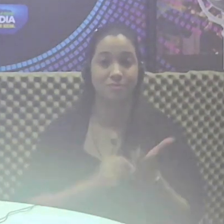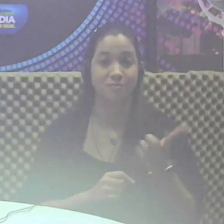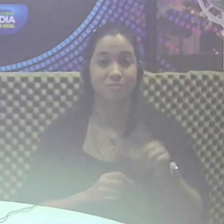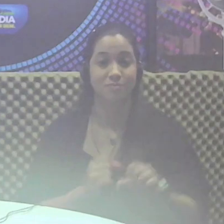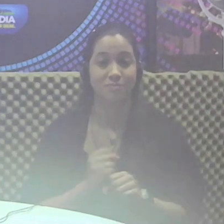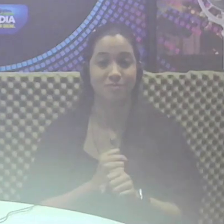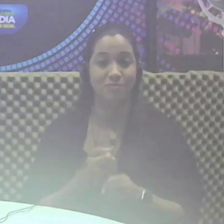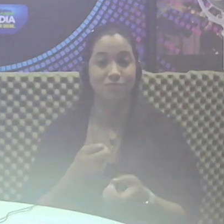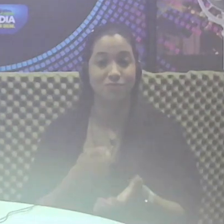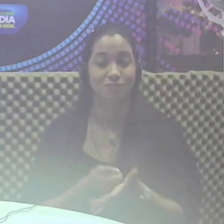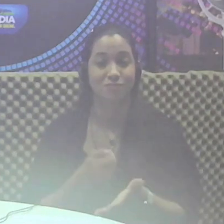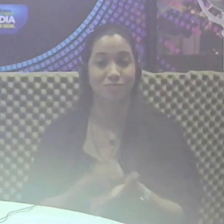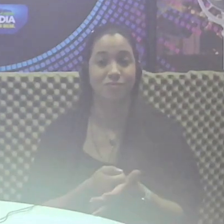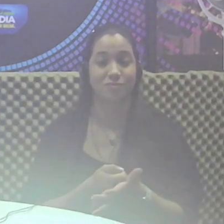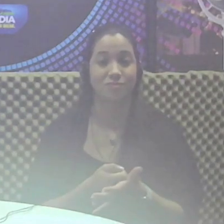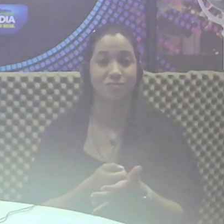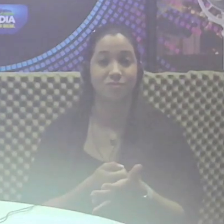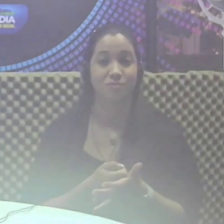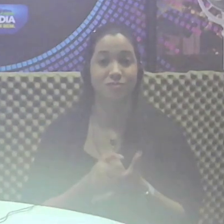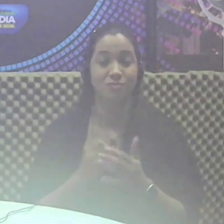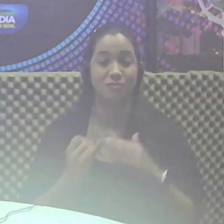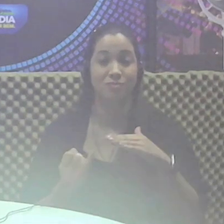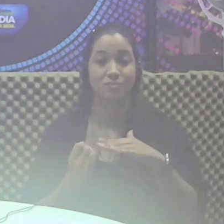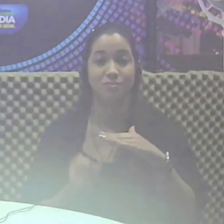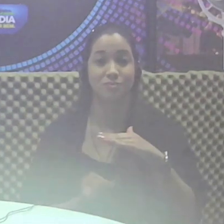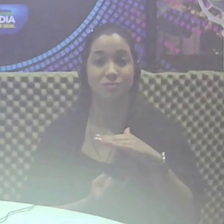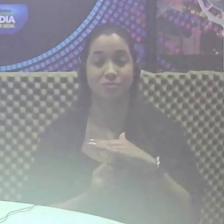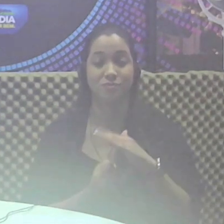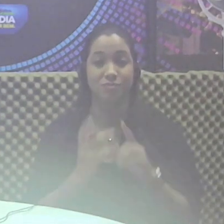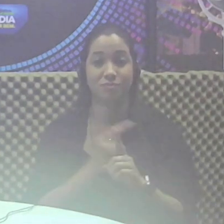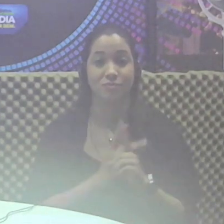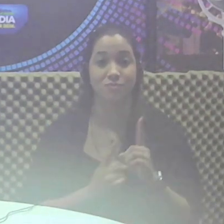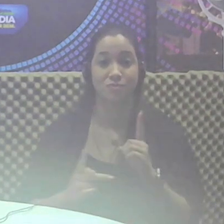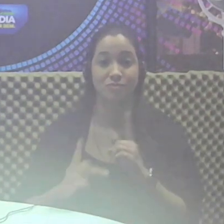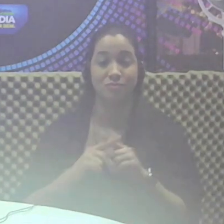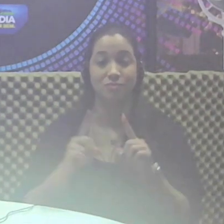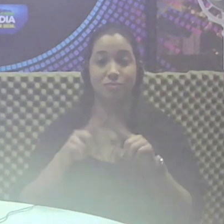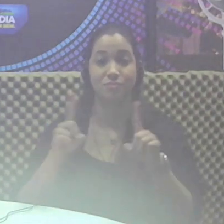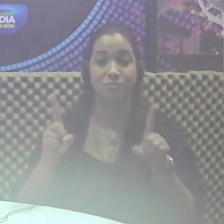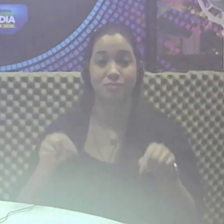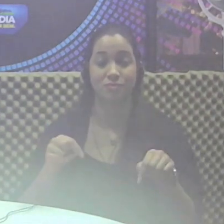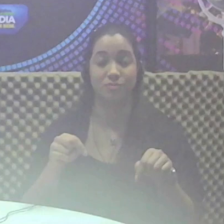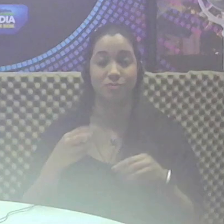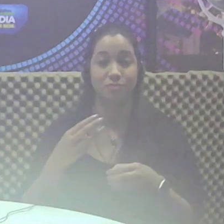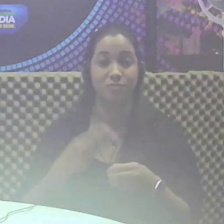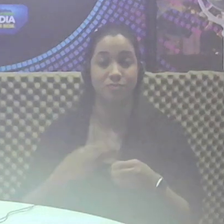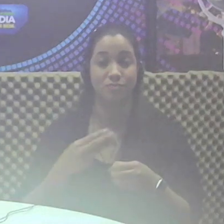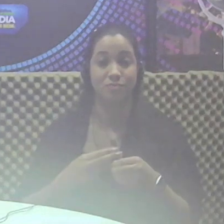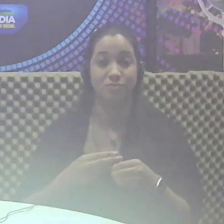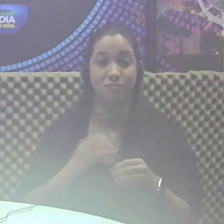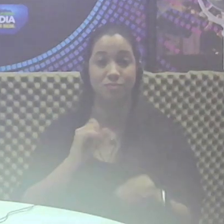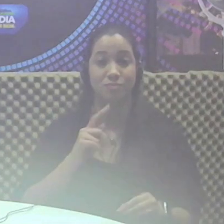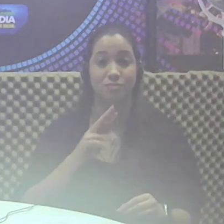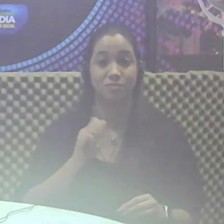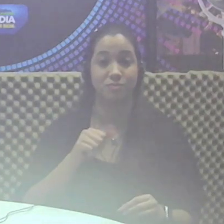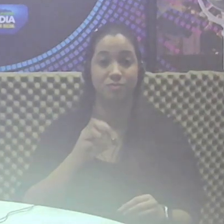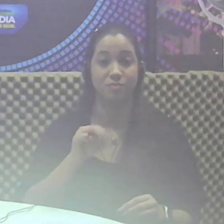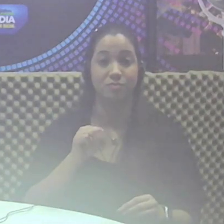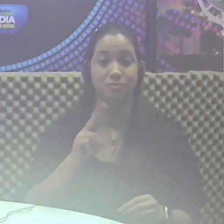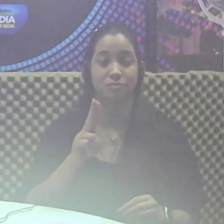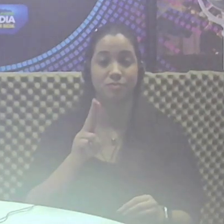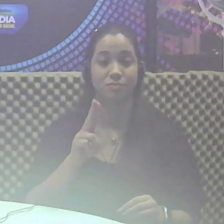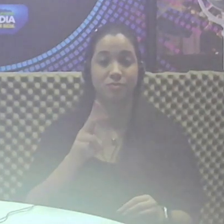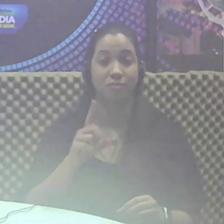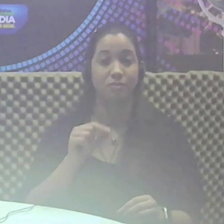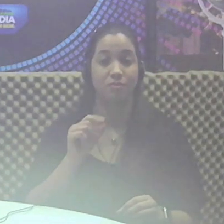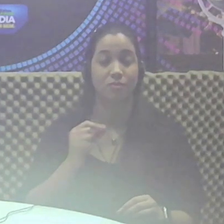anual obrigatório realizado pelo Instituto de Previdência dos Servidores Públicos do município de Uberlândia, o IPREMO. O